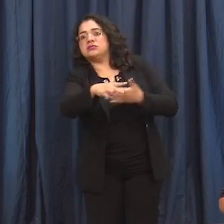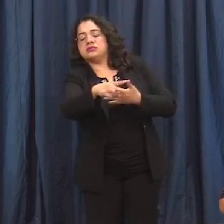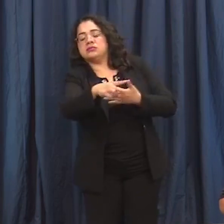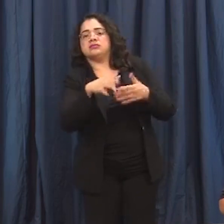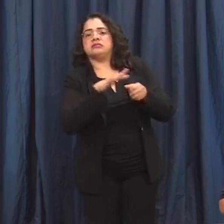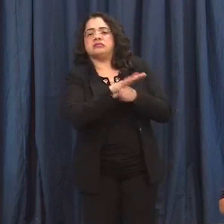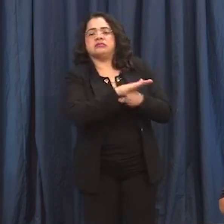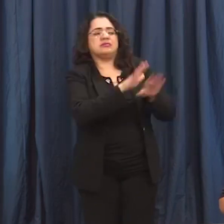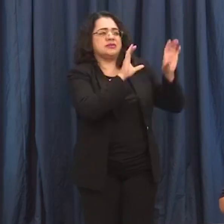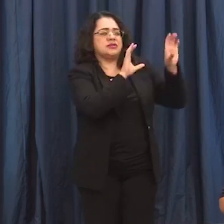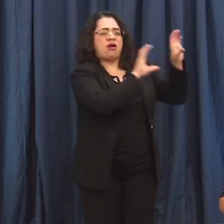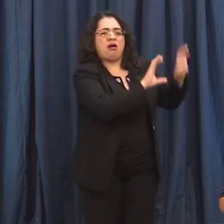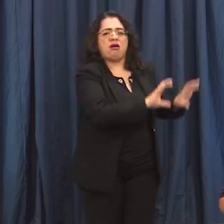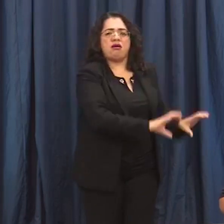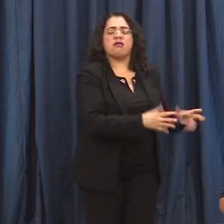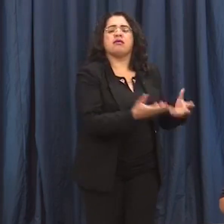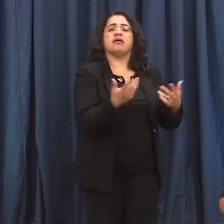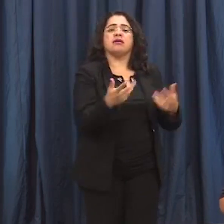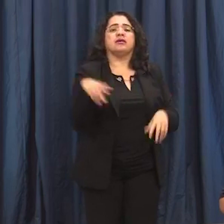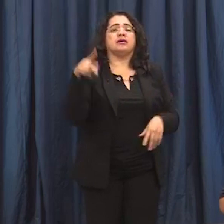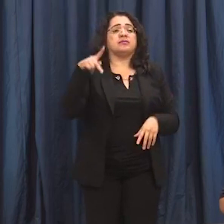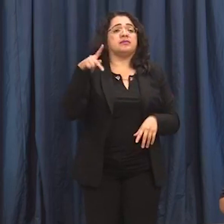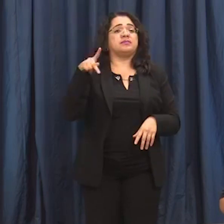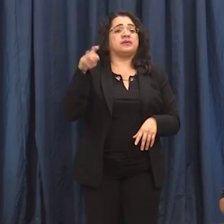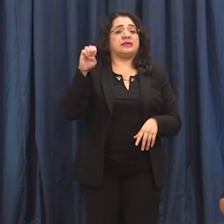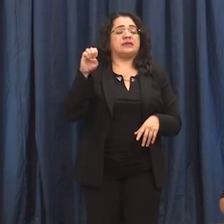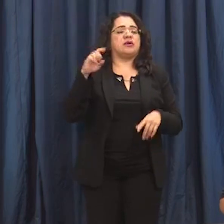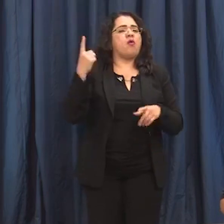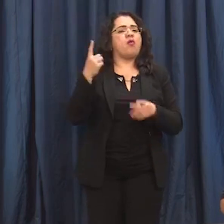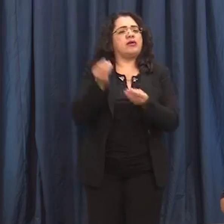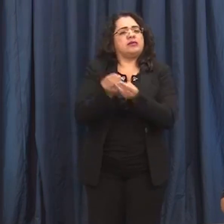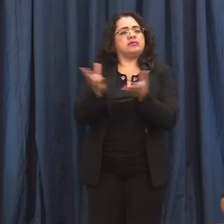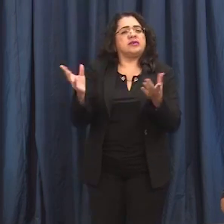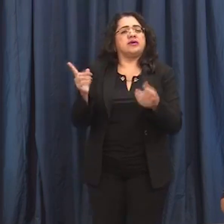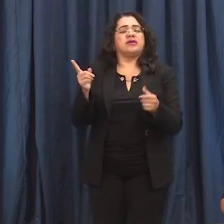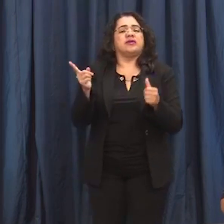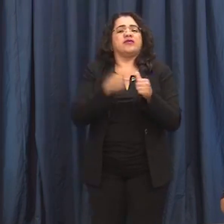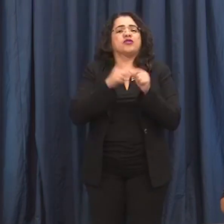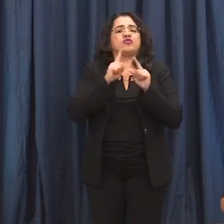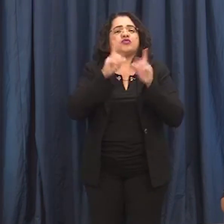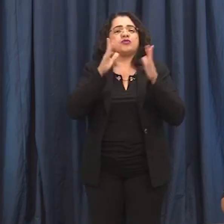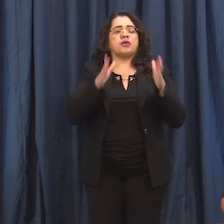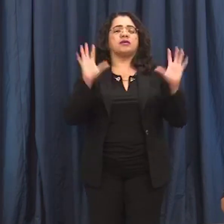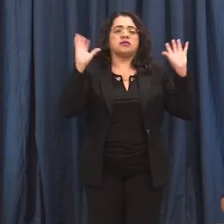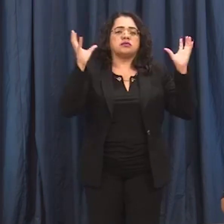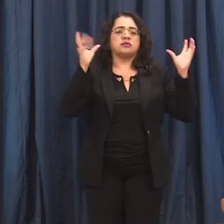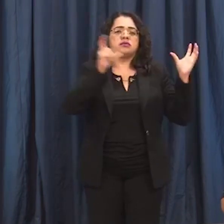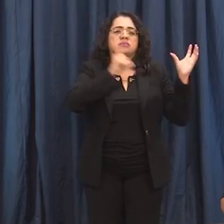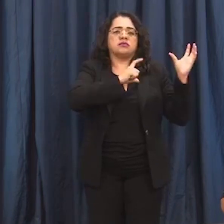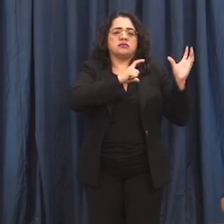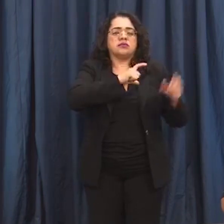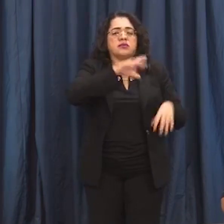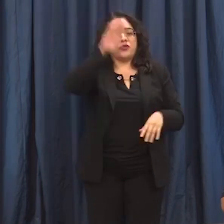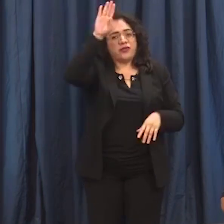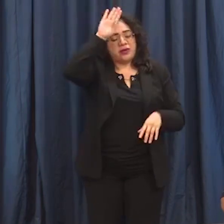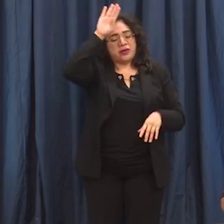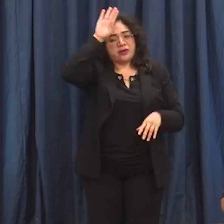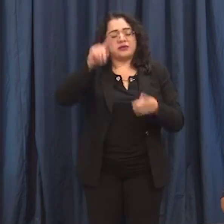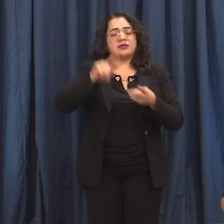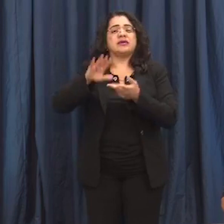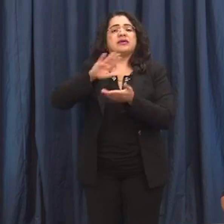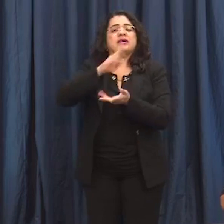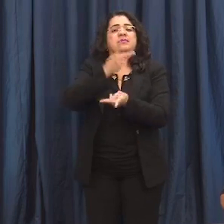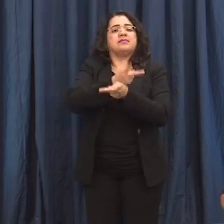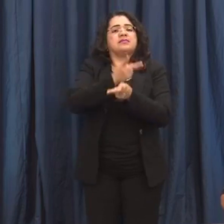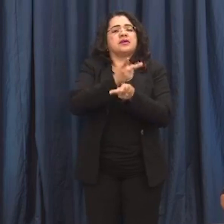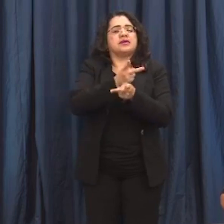Distribución de PPE siempre va primeramente a nuestros primeros respondedores, los centros médicos, instalaciones de cuidado a largo